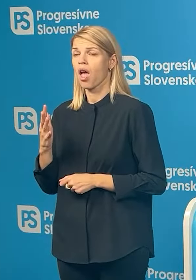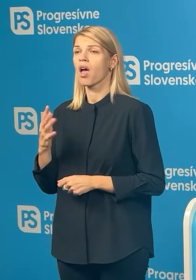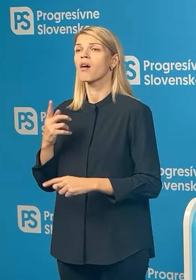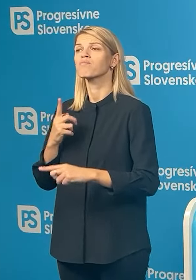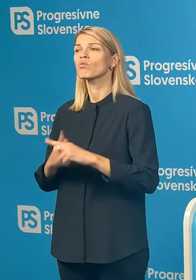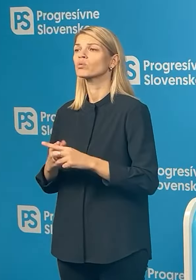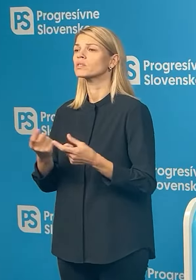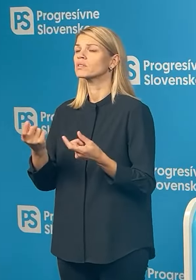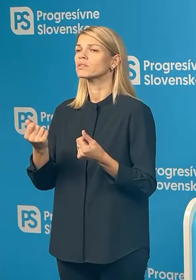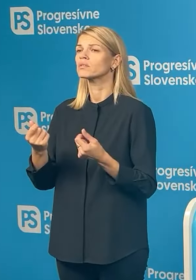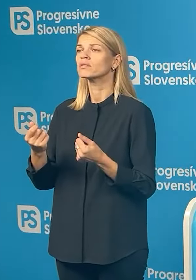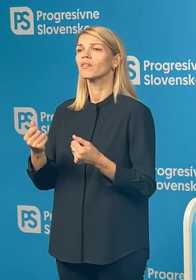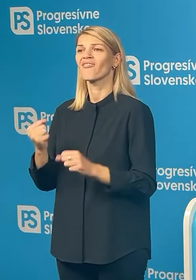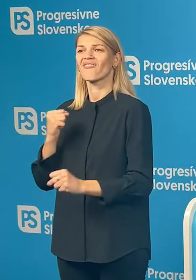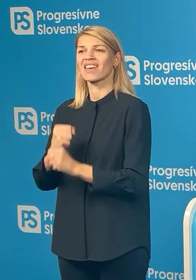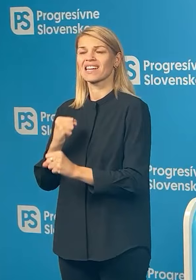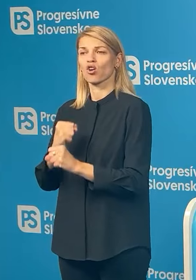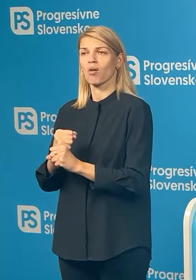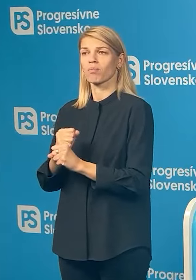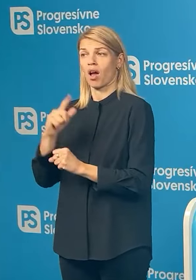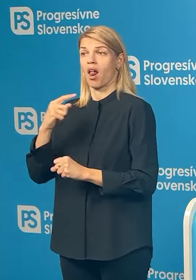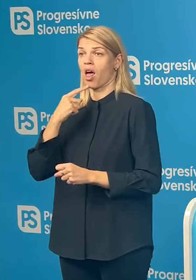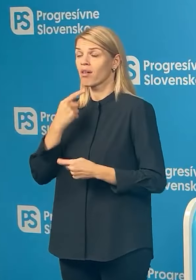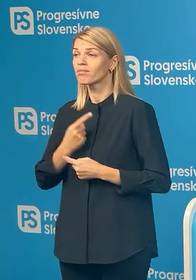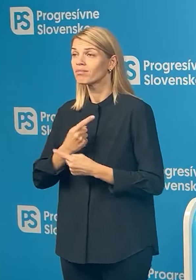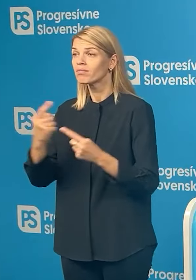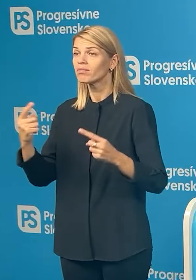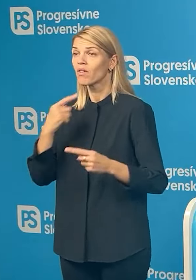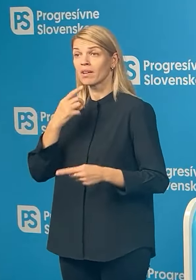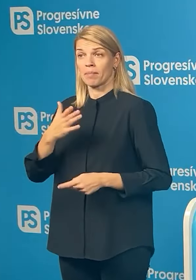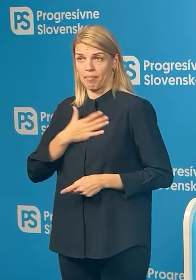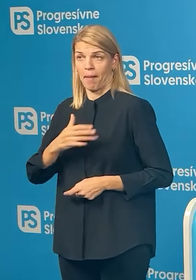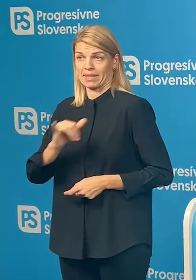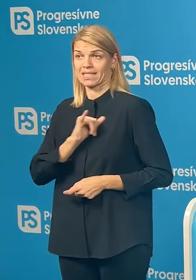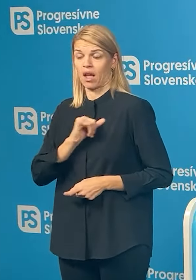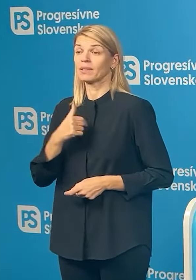financovať výrobcovia, aj napriek tomu, že deklarovali, že o to majú záujem,